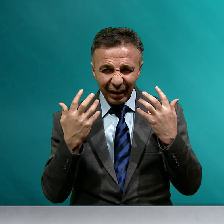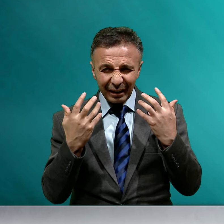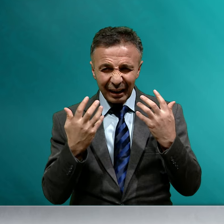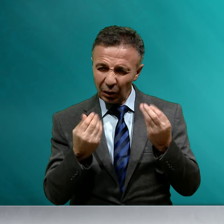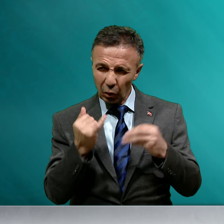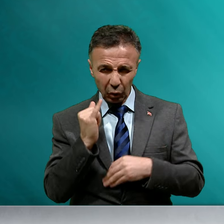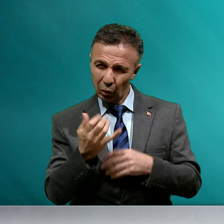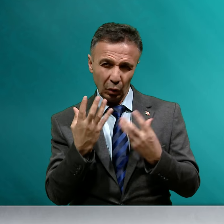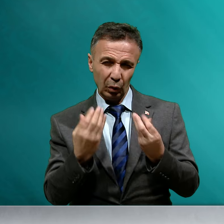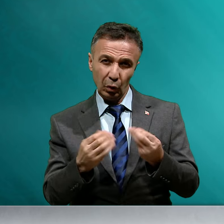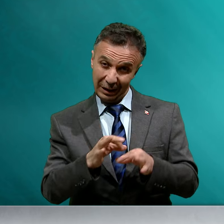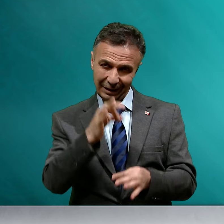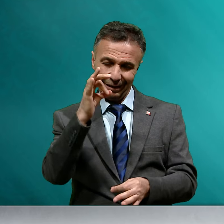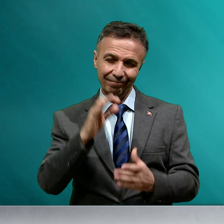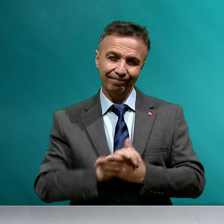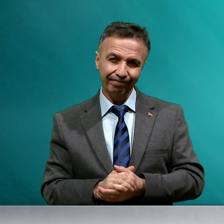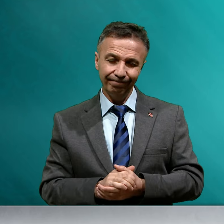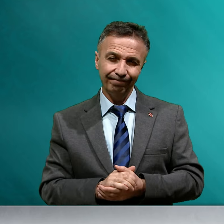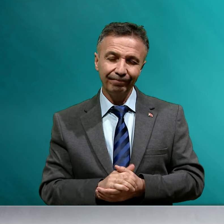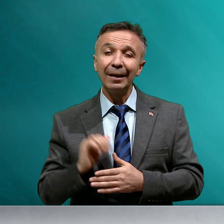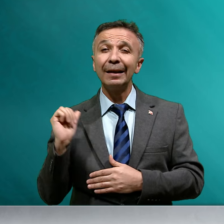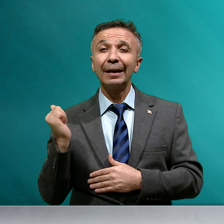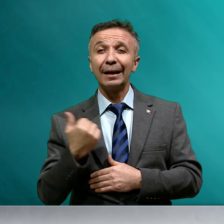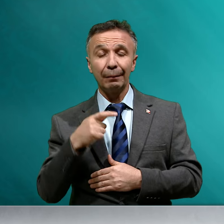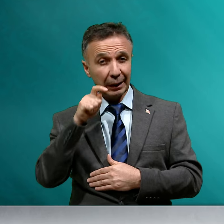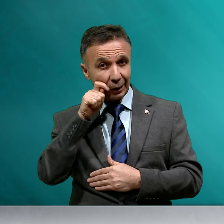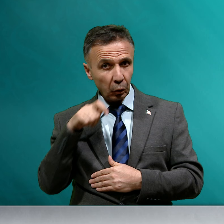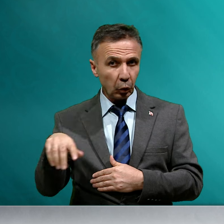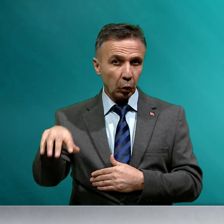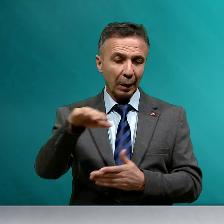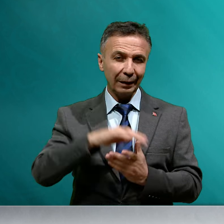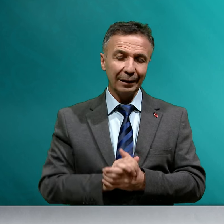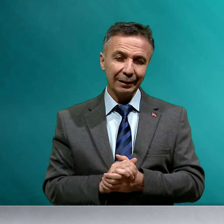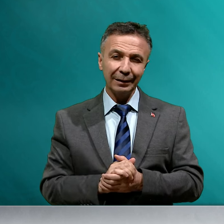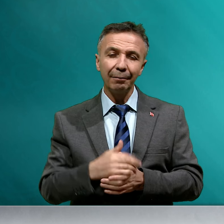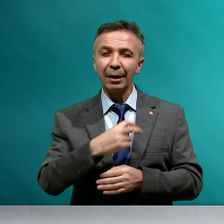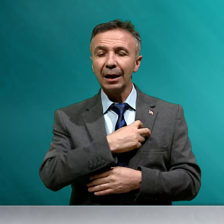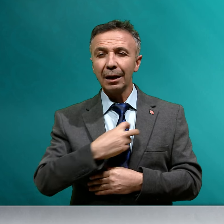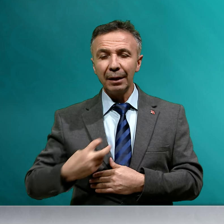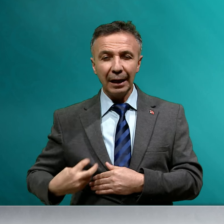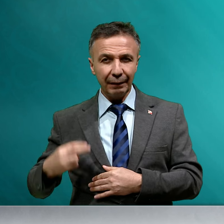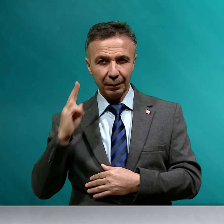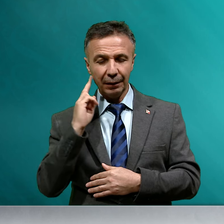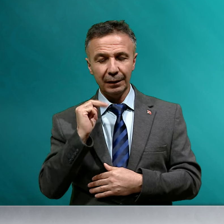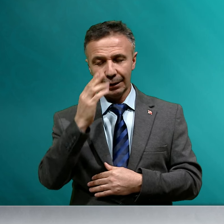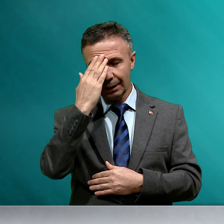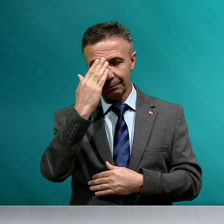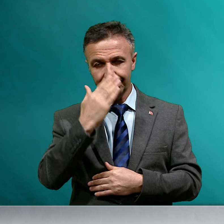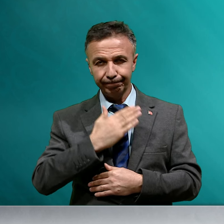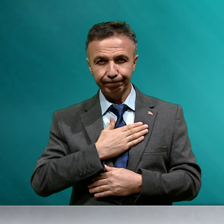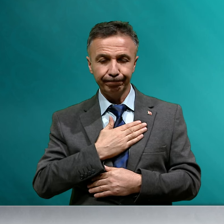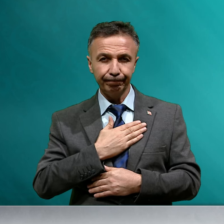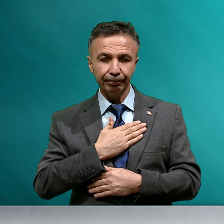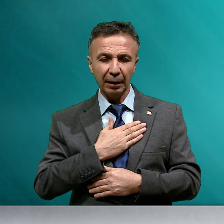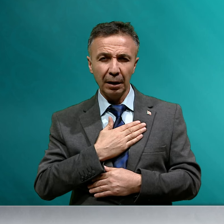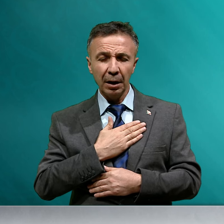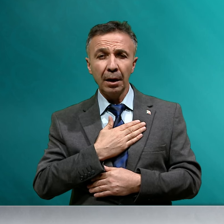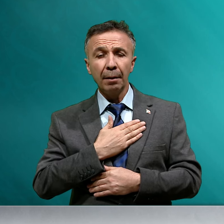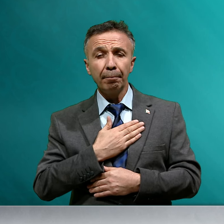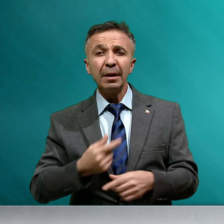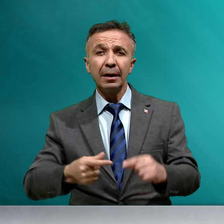beterdir insan. Kıymetli müminler, Peygamber Efendimiz sallallahu aleyhi ve sellem bir